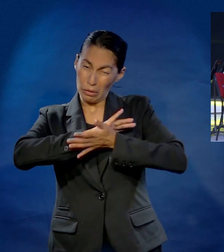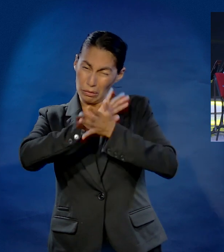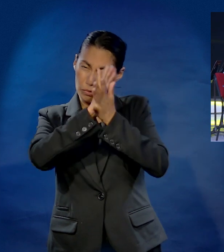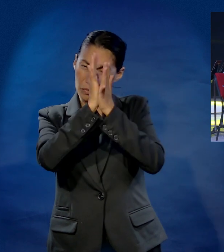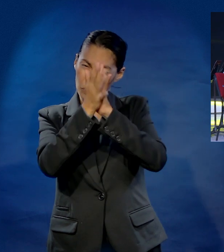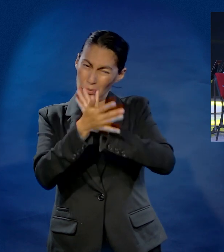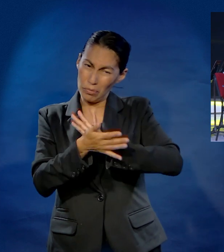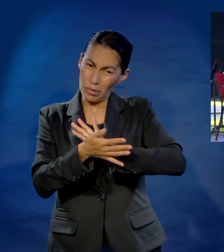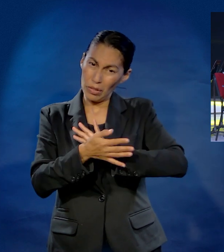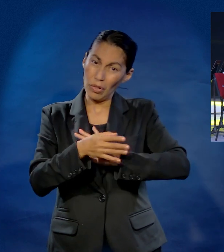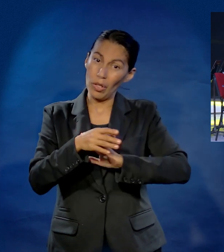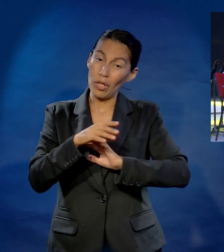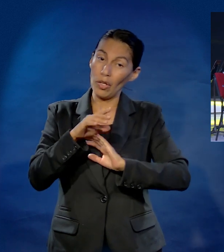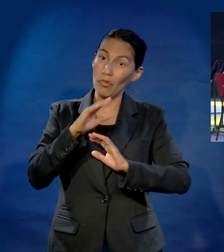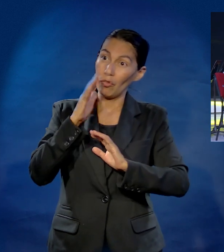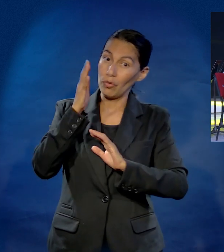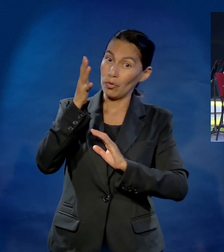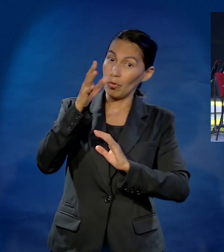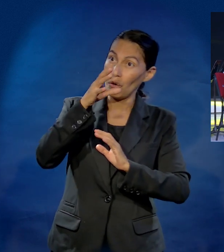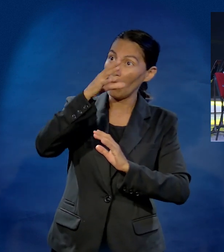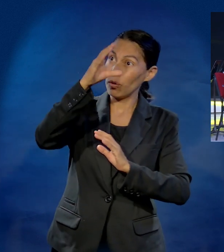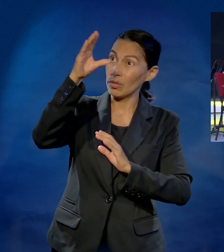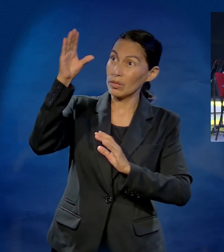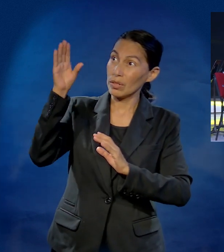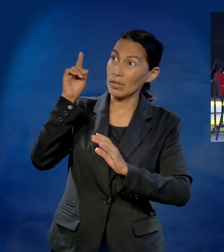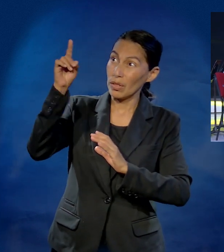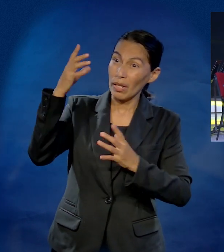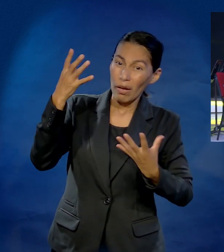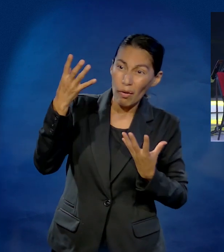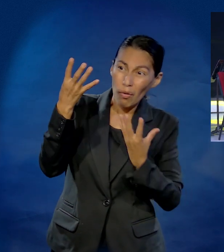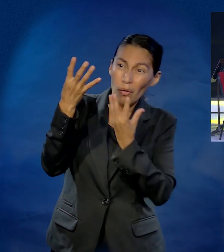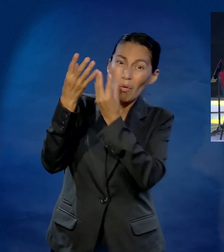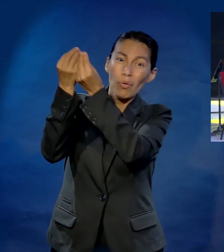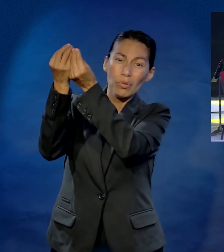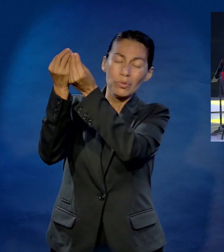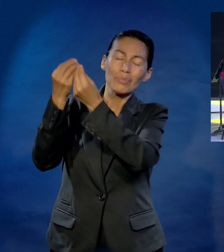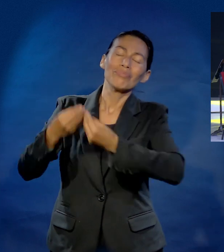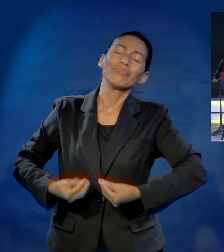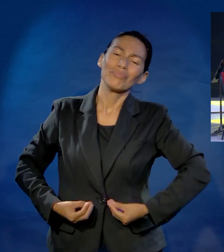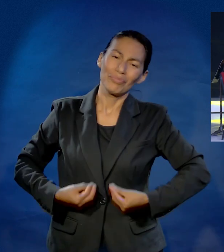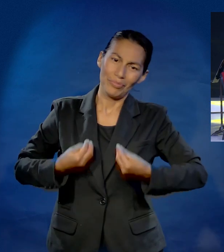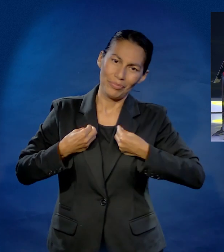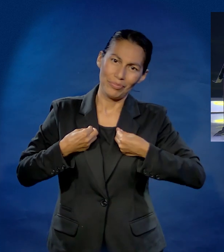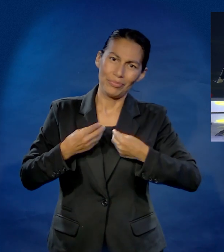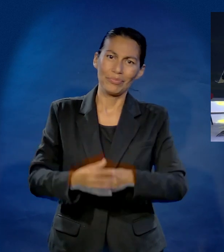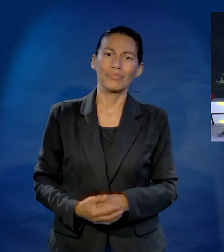en el reino de los cielos. Alguien esta noche